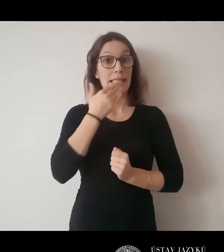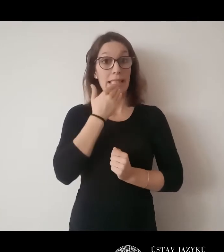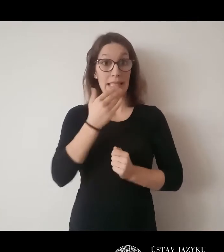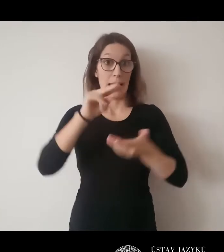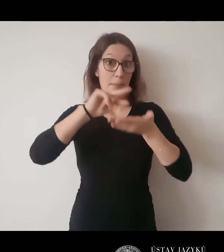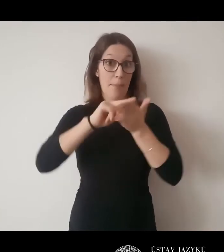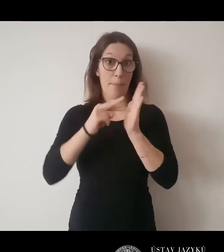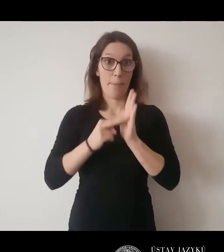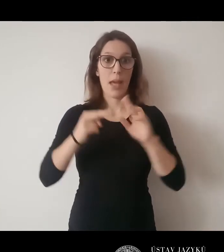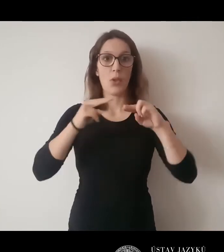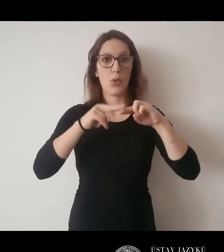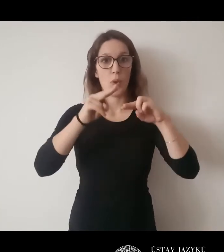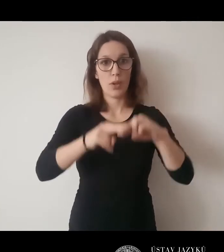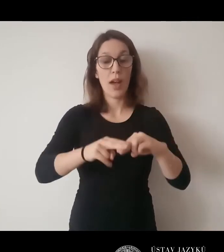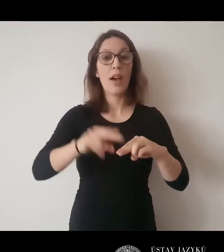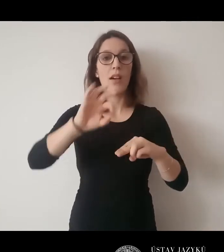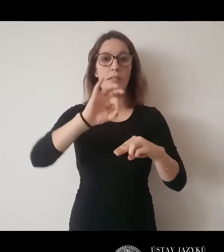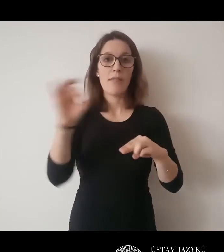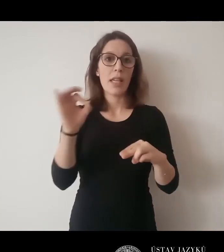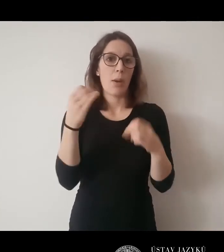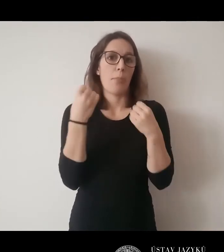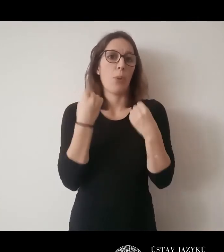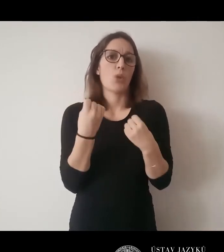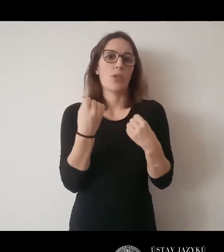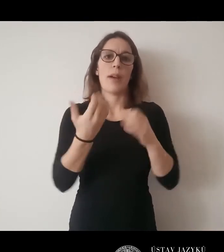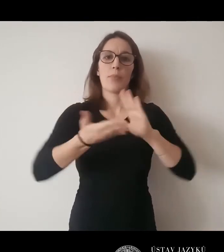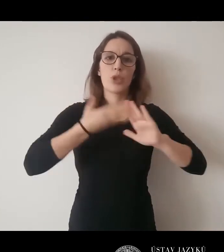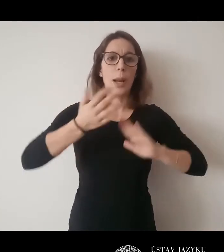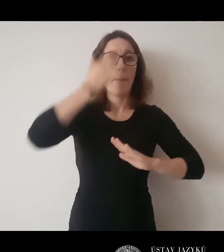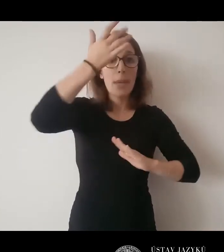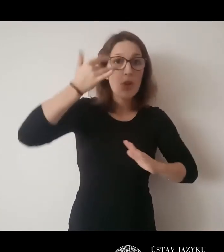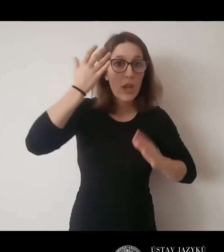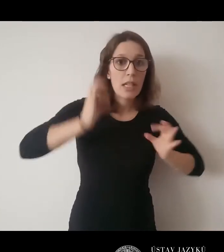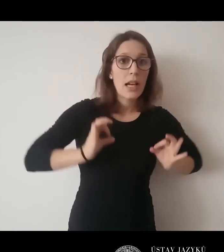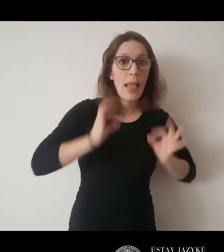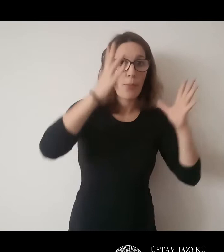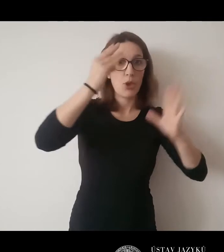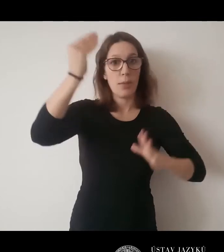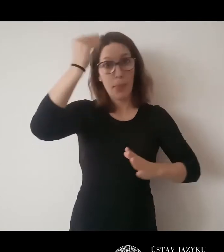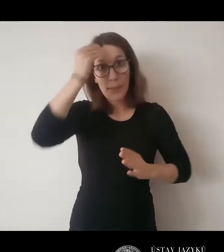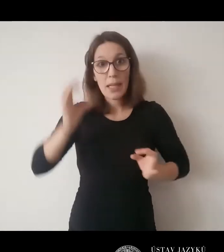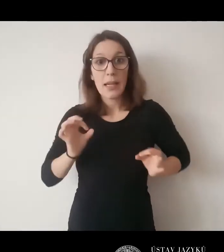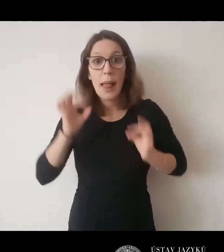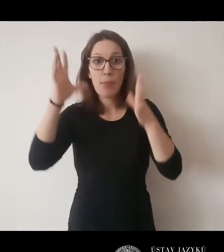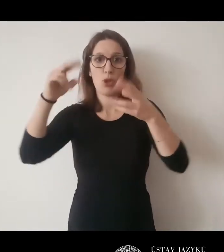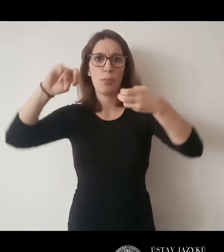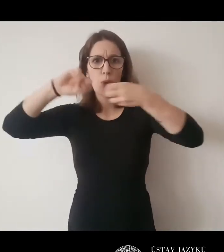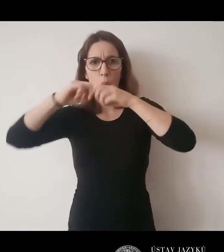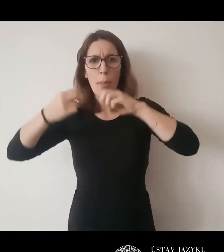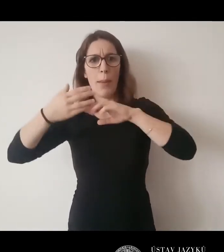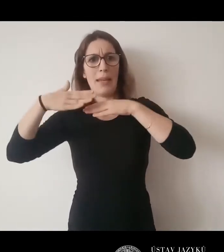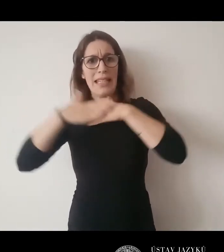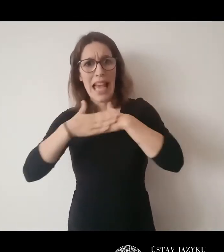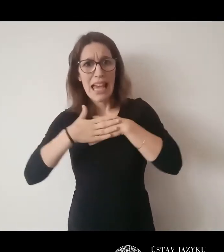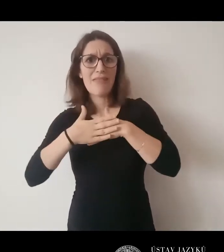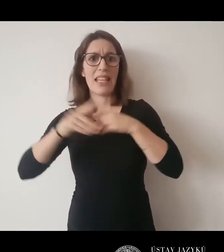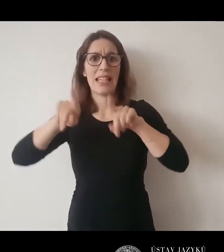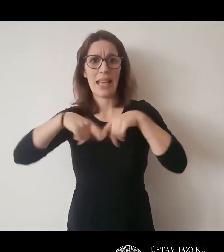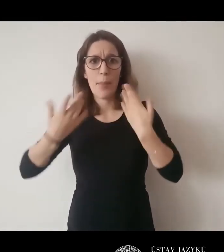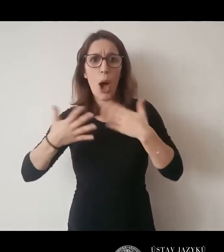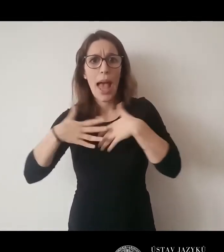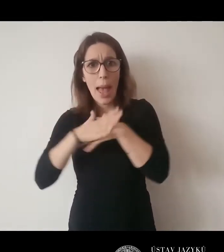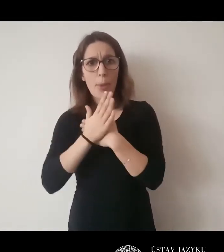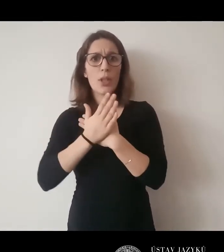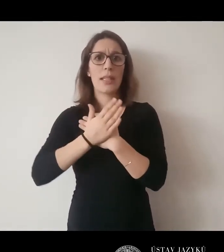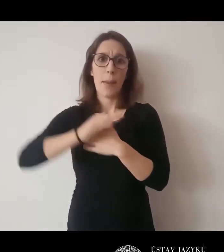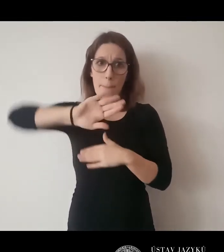prostřednictvím tohoto procesu posilovat například myšlení, paměť či odstraňovat problémy v oblasti nervové